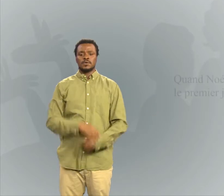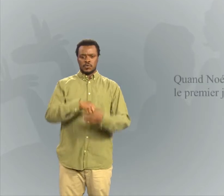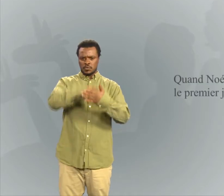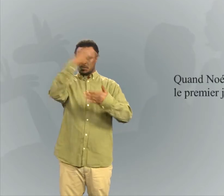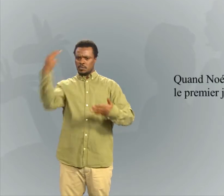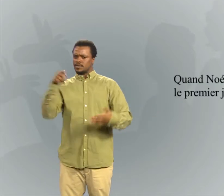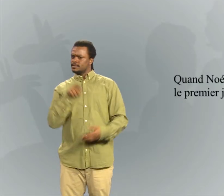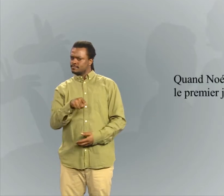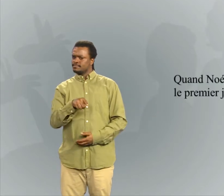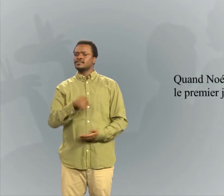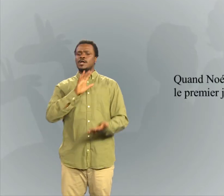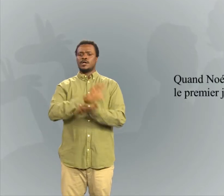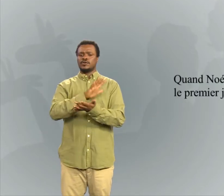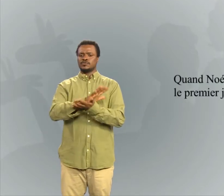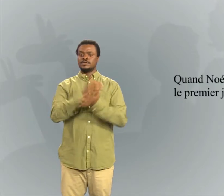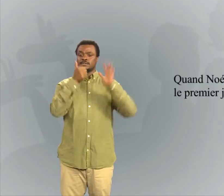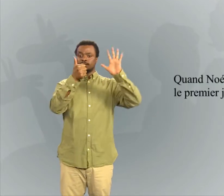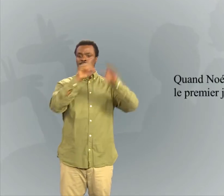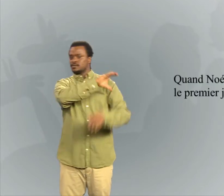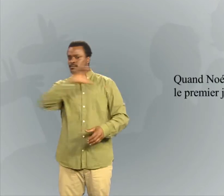Quand Noé a 601 ans,